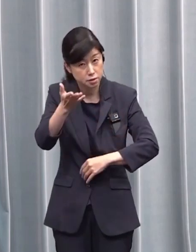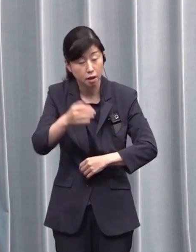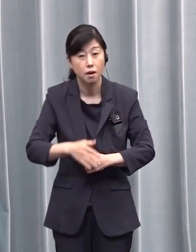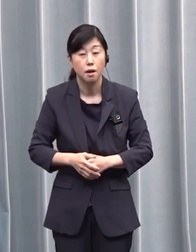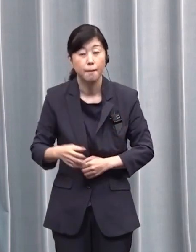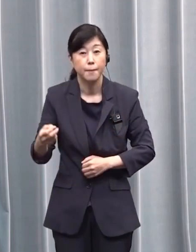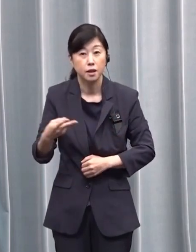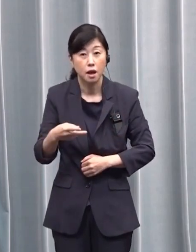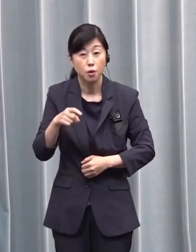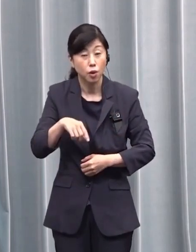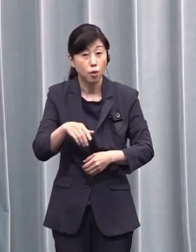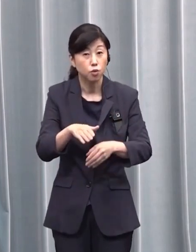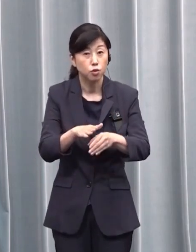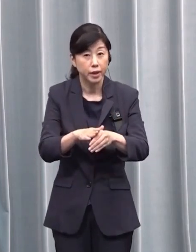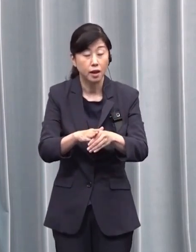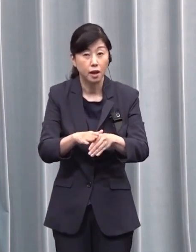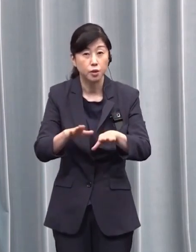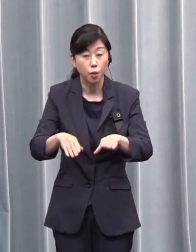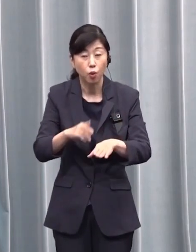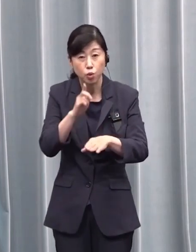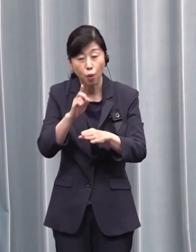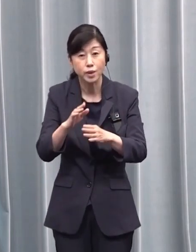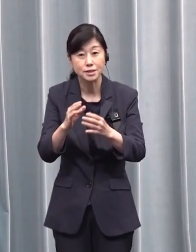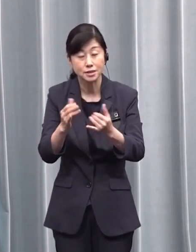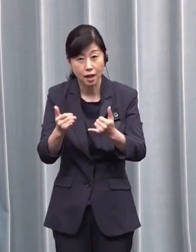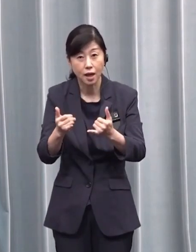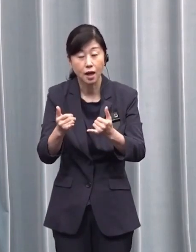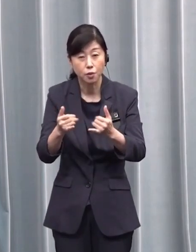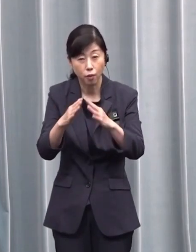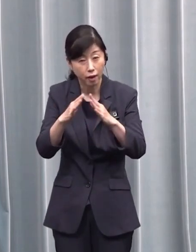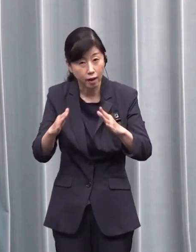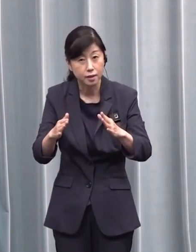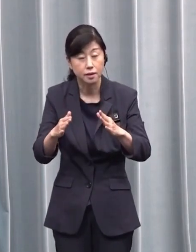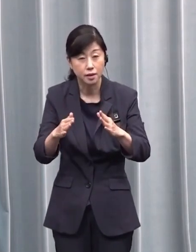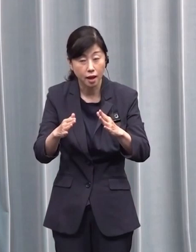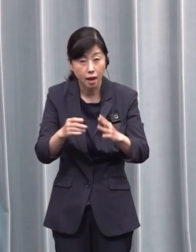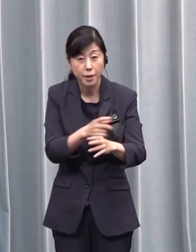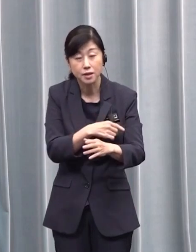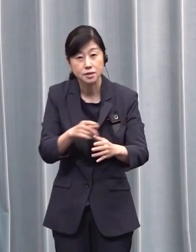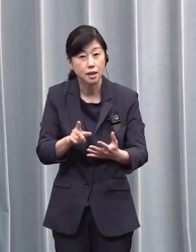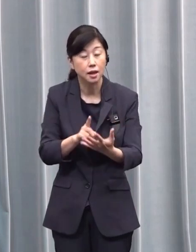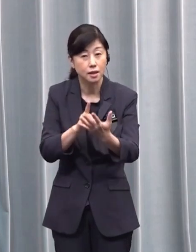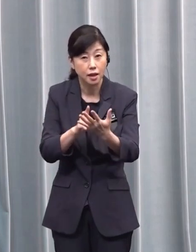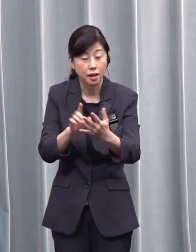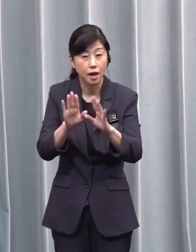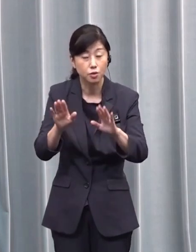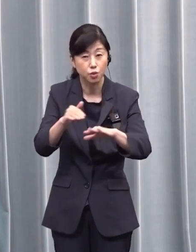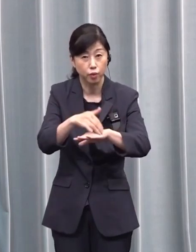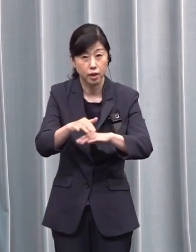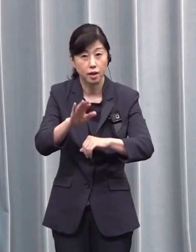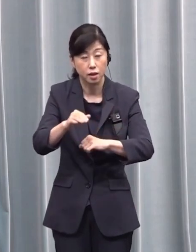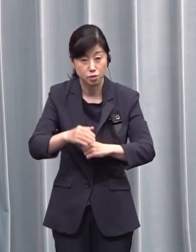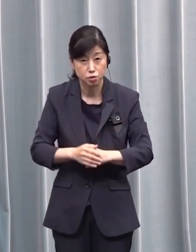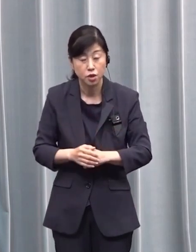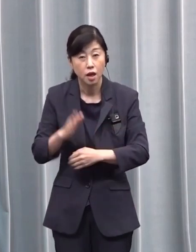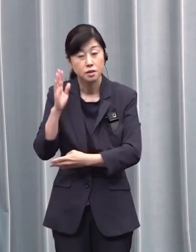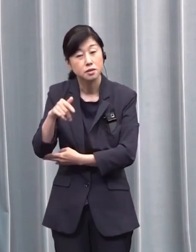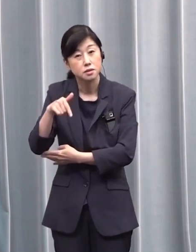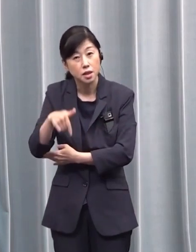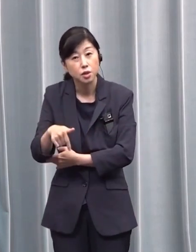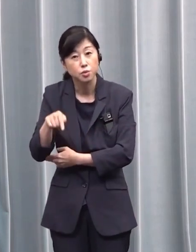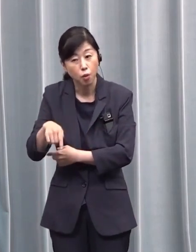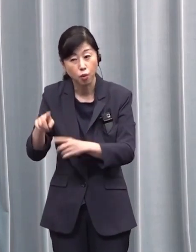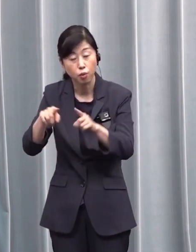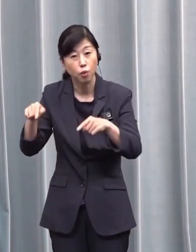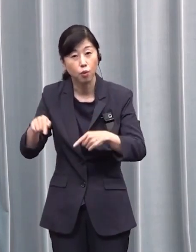で、今日当事者の会の方たちがまた記者会見をしますが、政府の側にもですね、この調査報告書をもとになぜこの